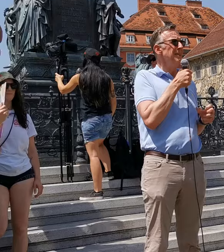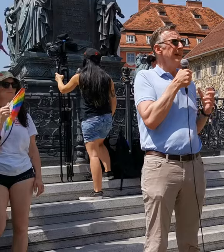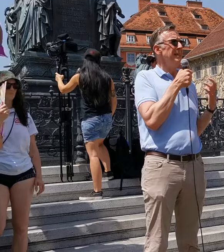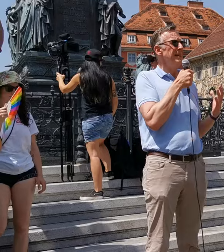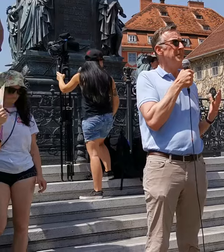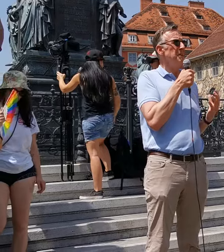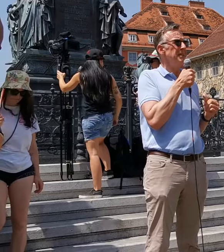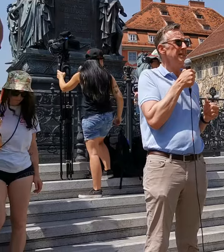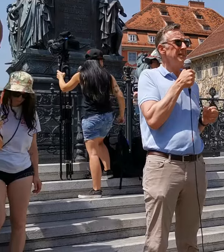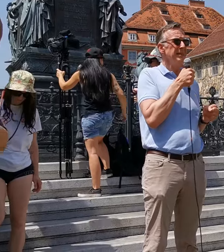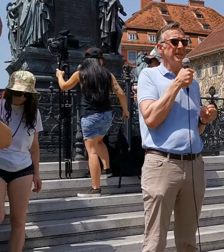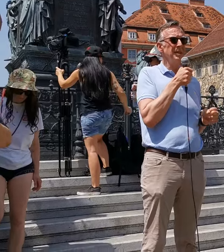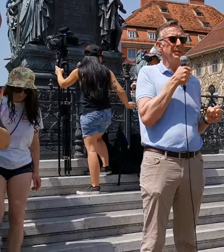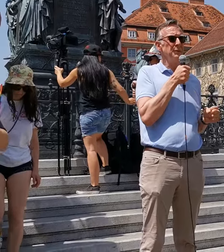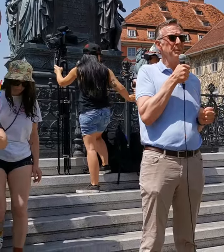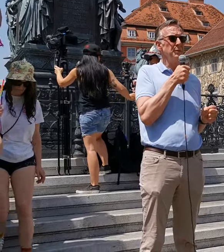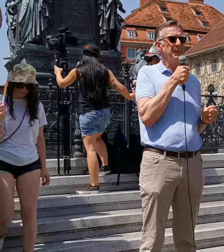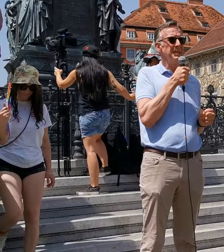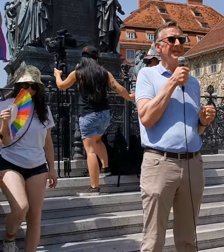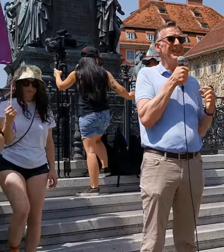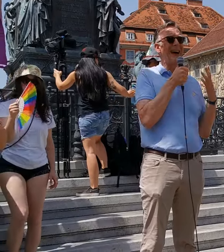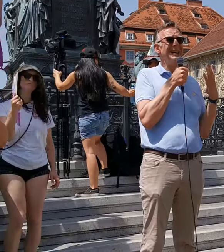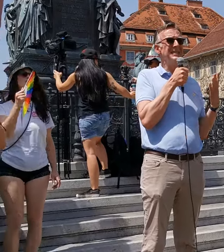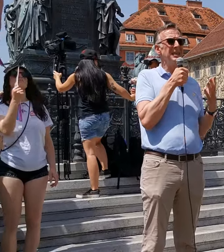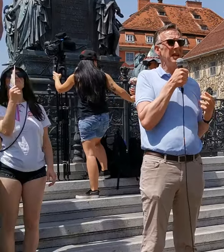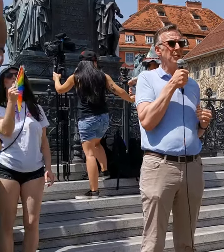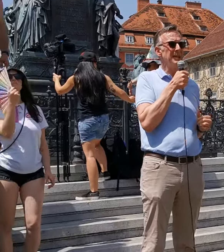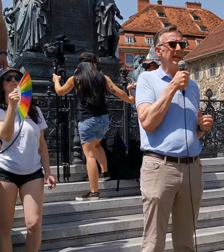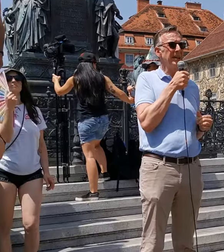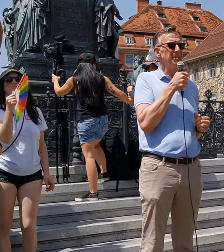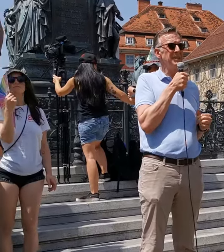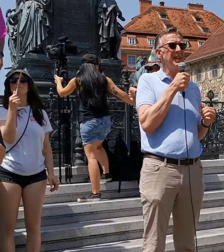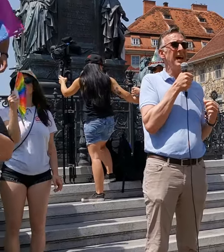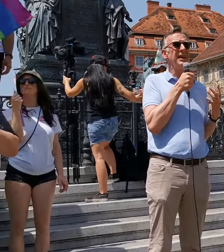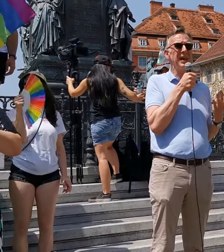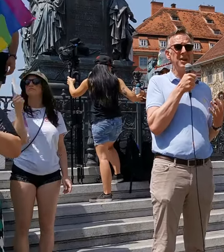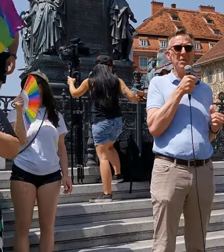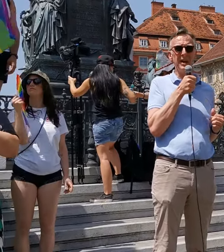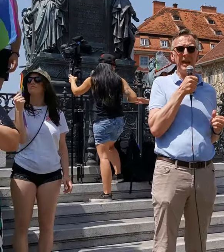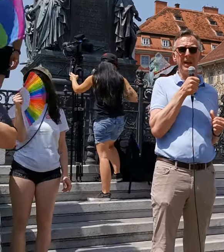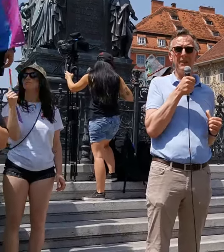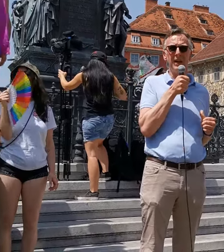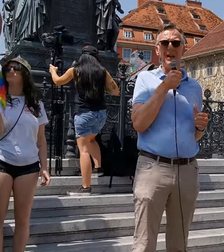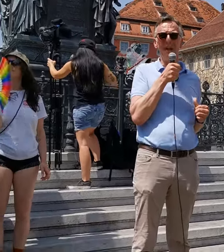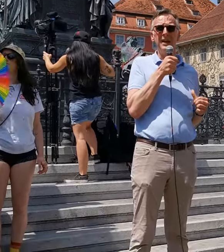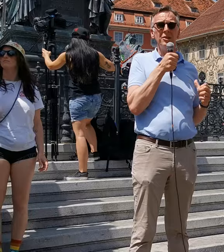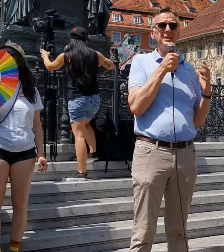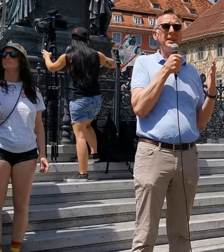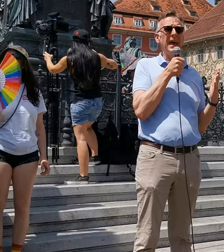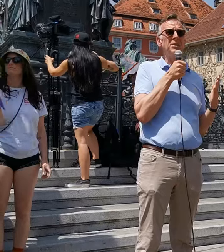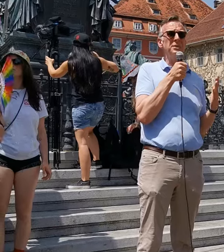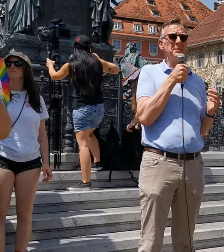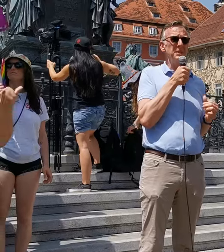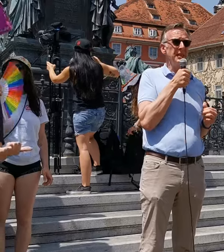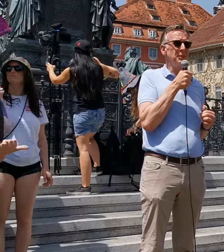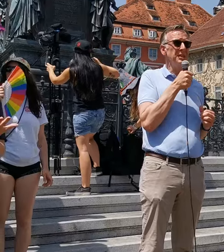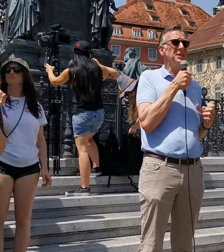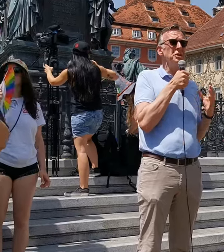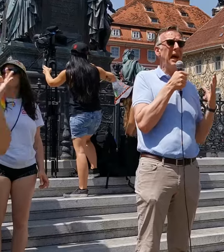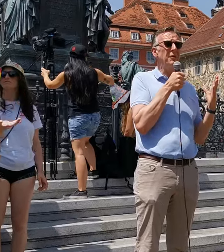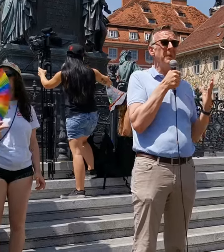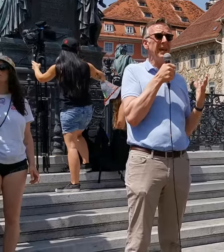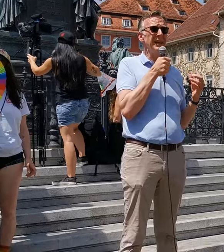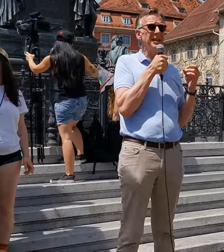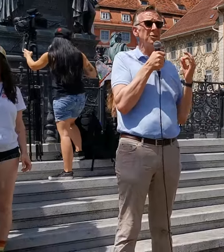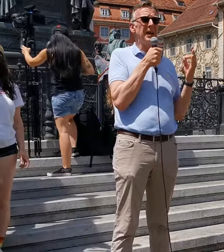lesen, was alles passiert ist seit 1945, wie lange es gedauert hat, bis die Anerkennung erreicht war. 1971 wurde